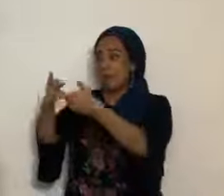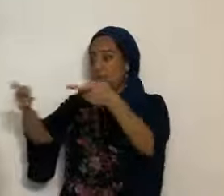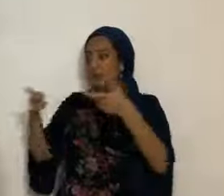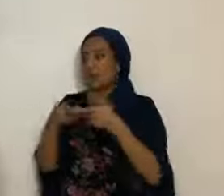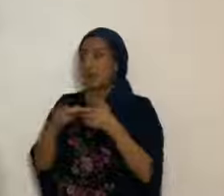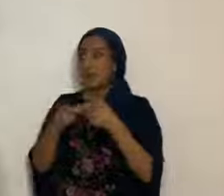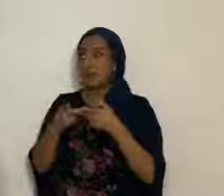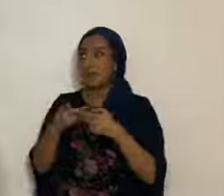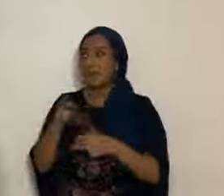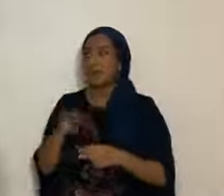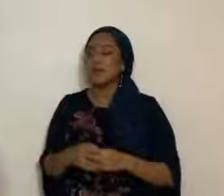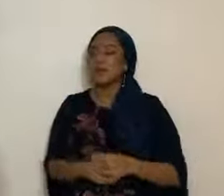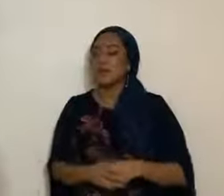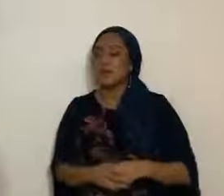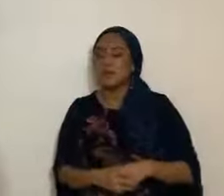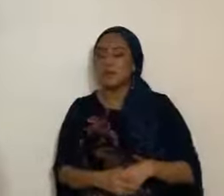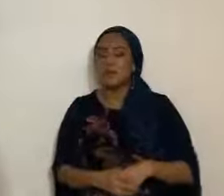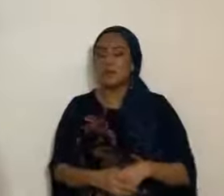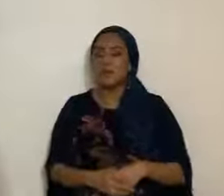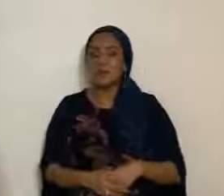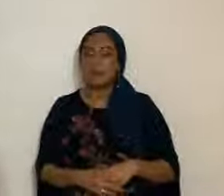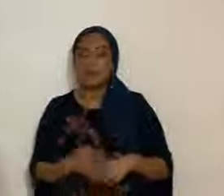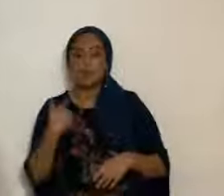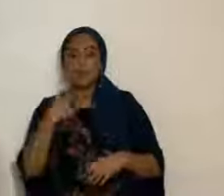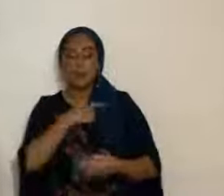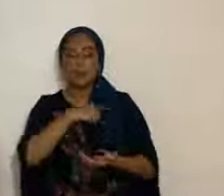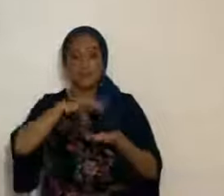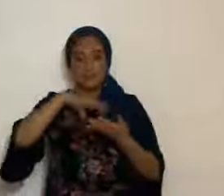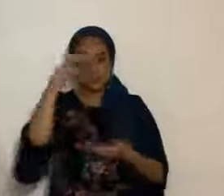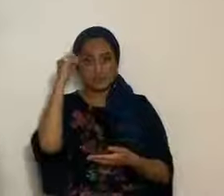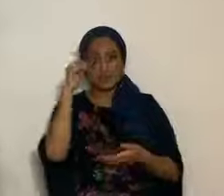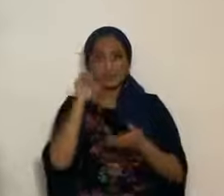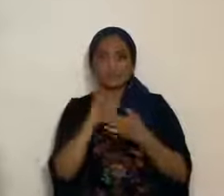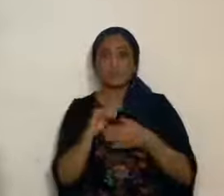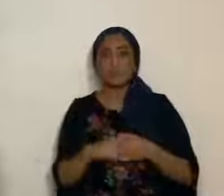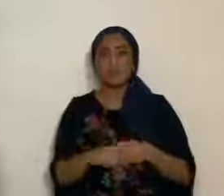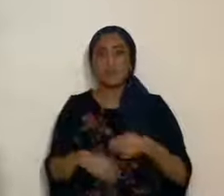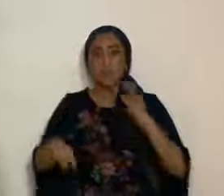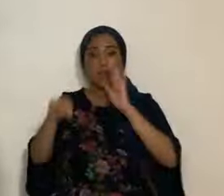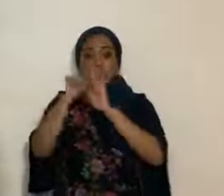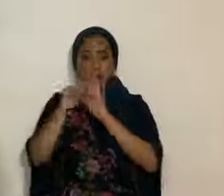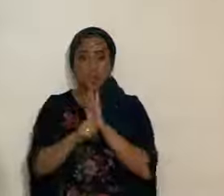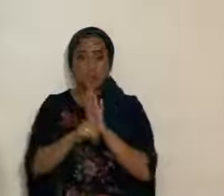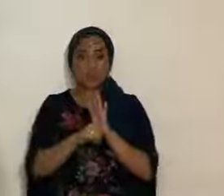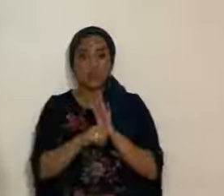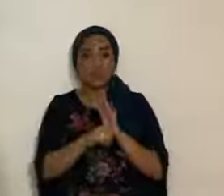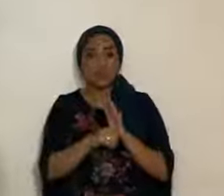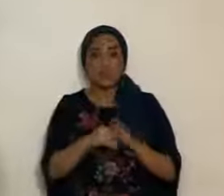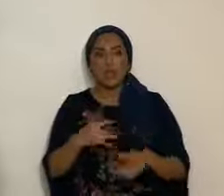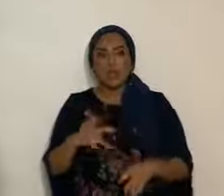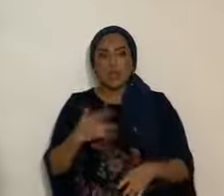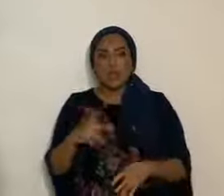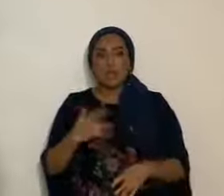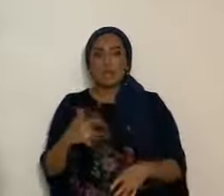padres? Y aquí nos vamos a dar cuenta precisamente que Moisés llegó a sentirse precisamente